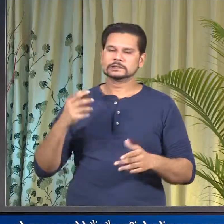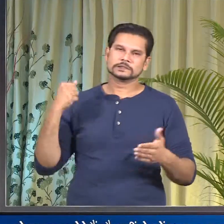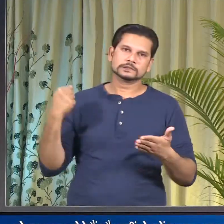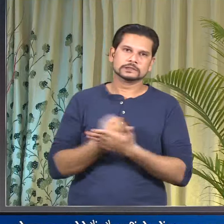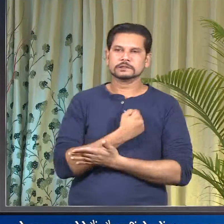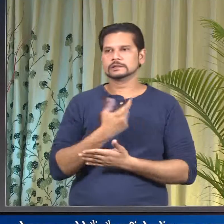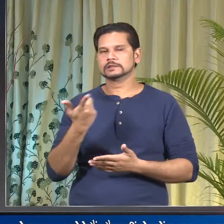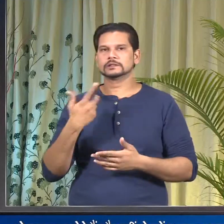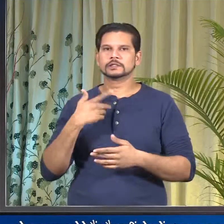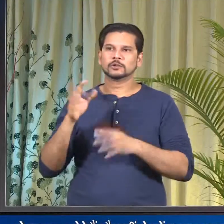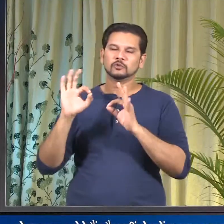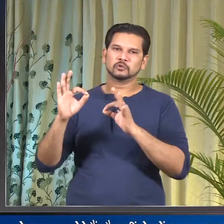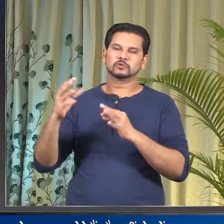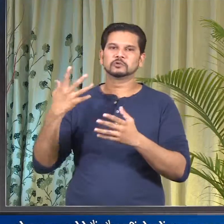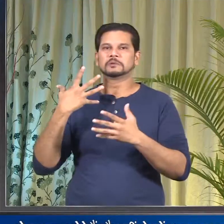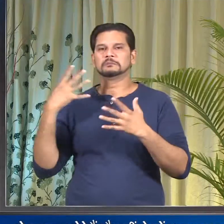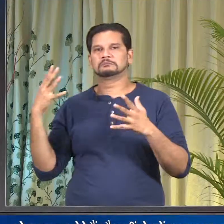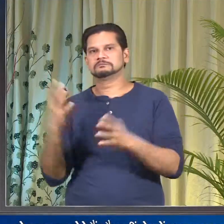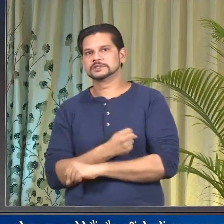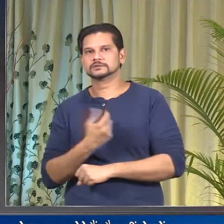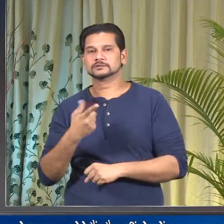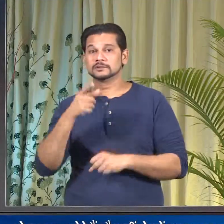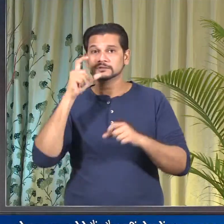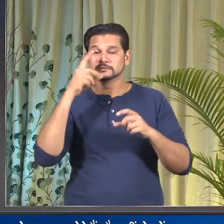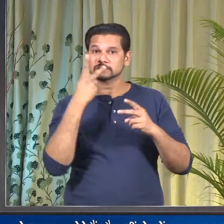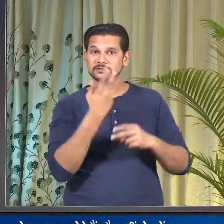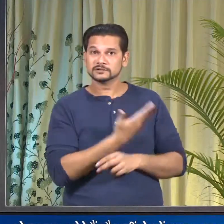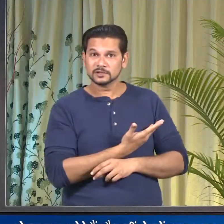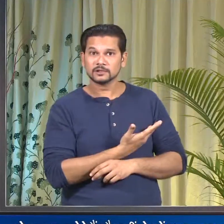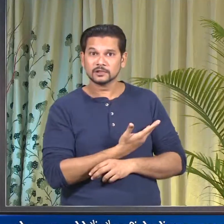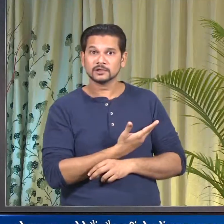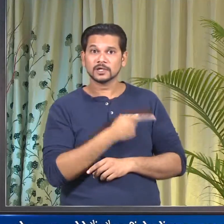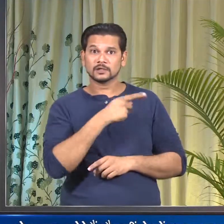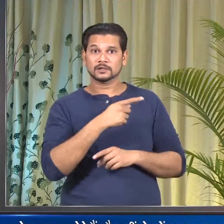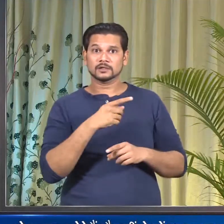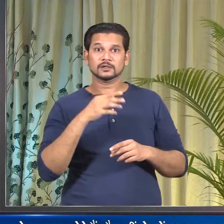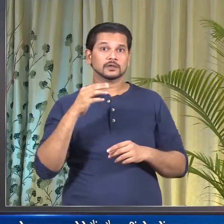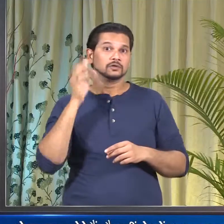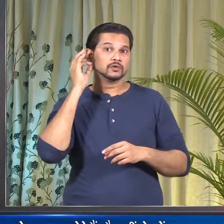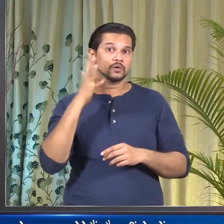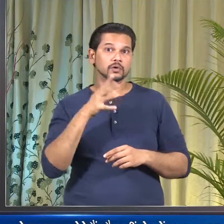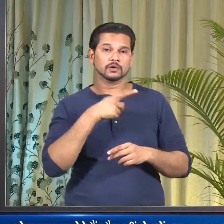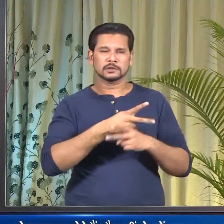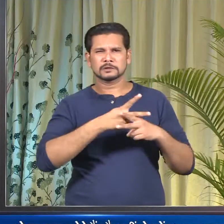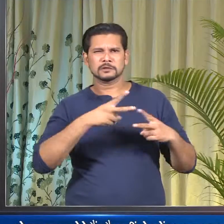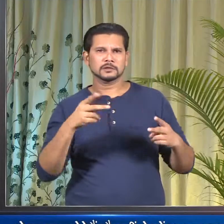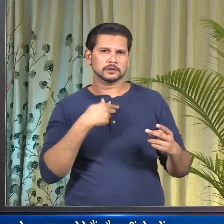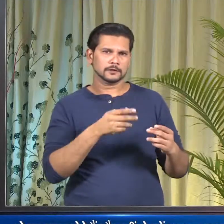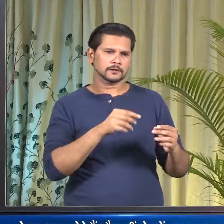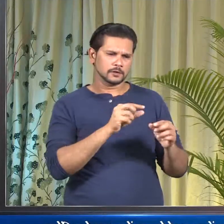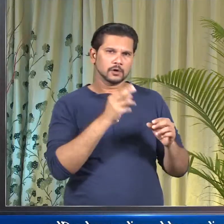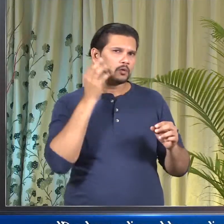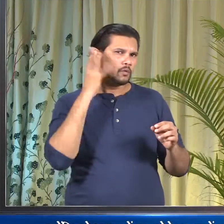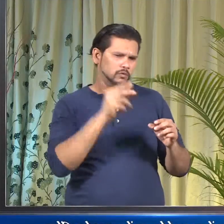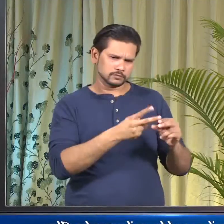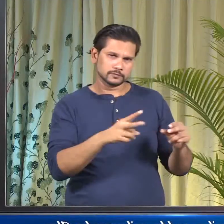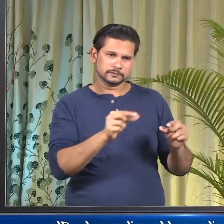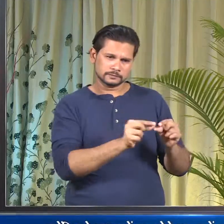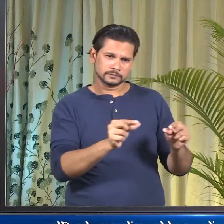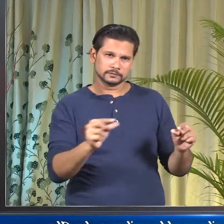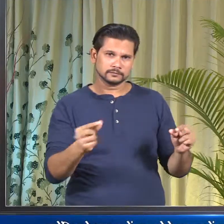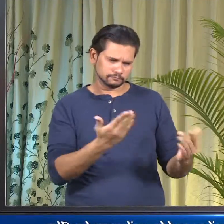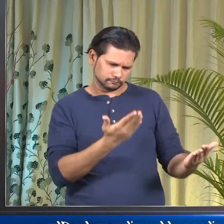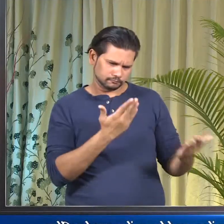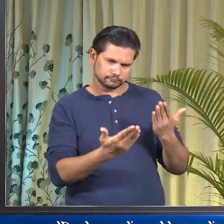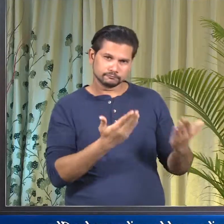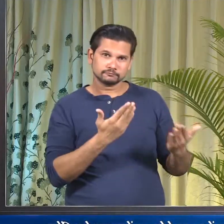म